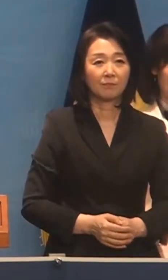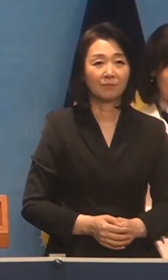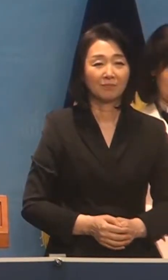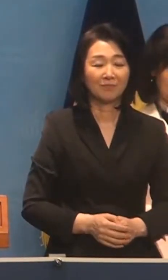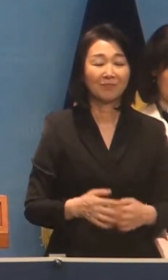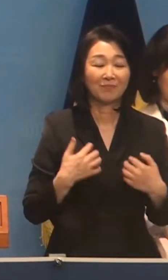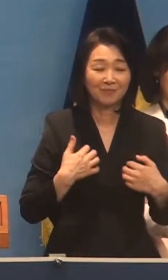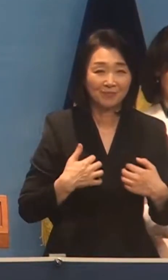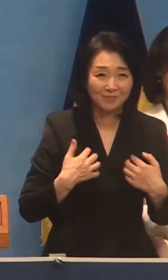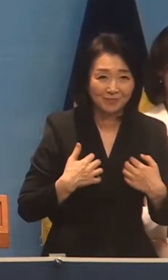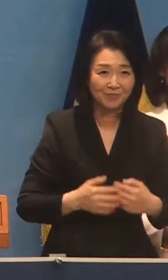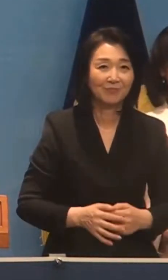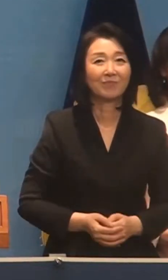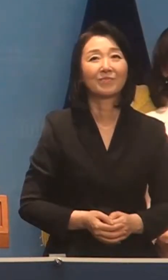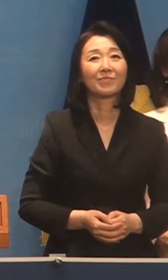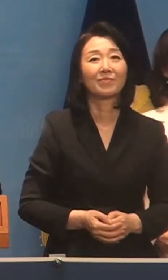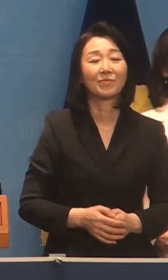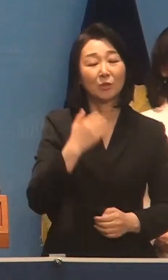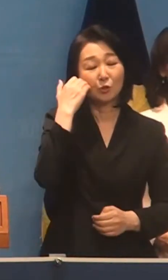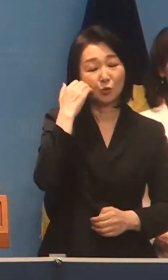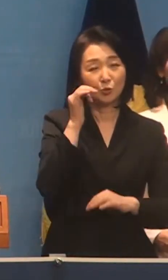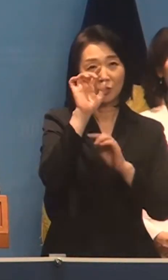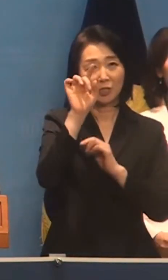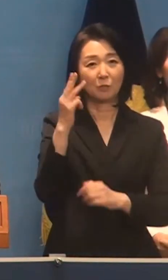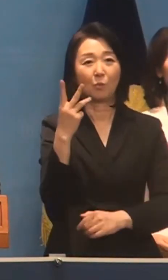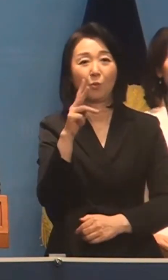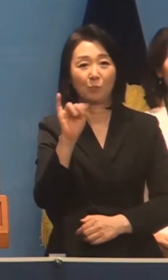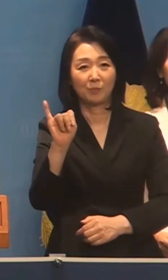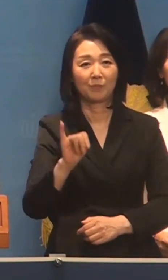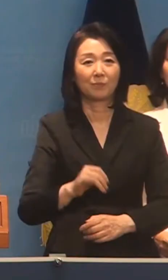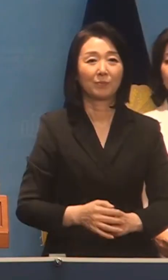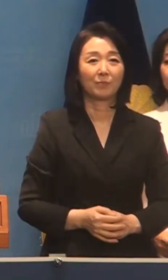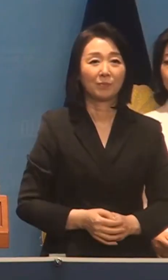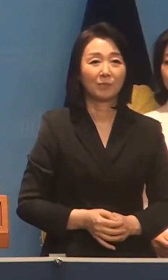네, 반갑습니다. 교사노조연맹 이범희 위원장입니다.